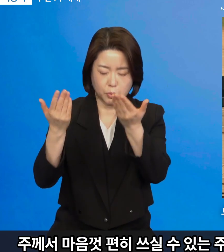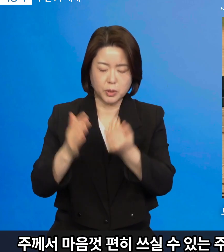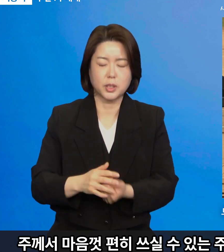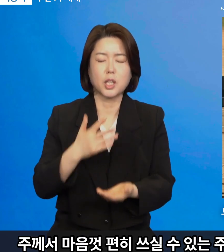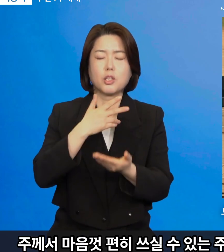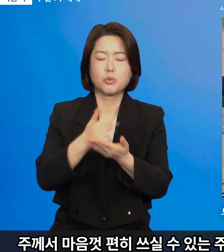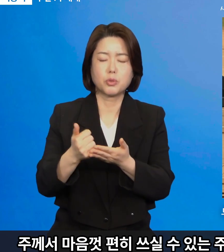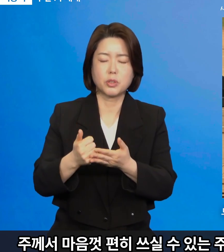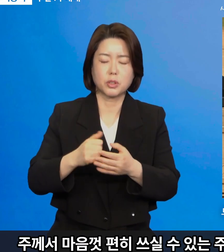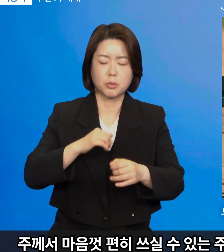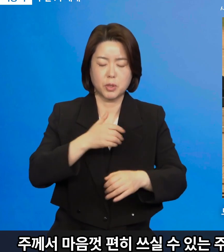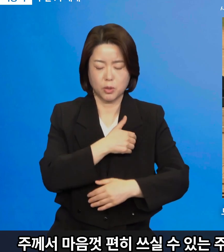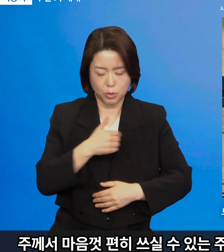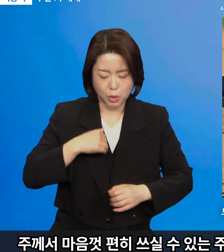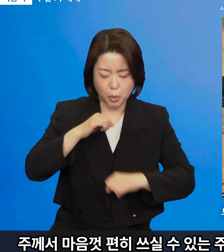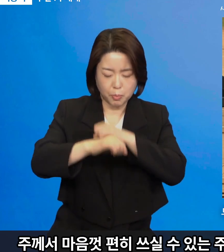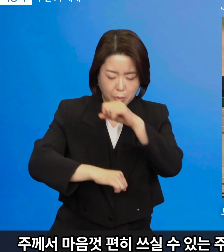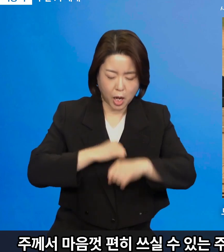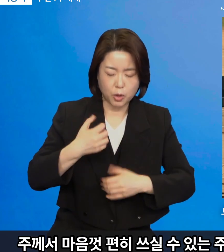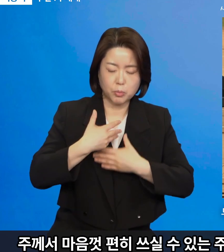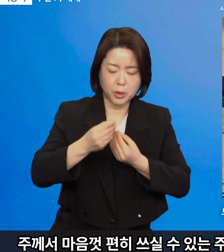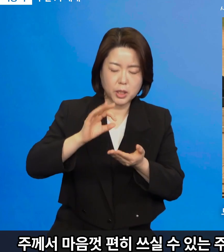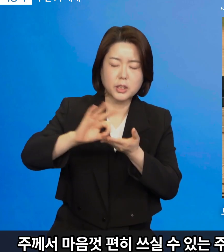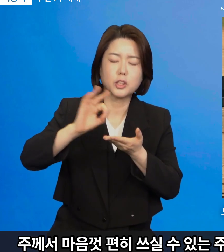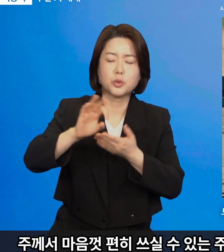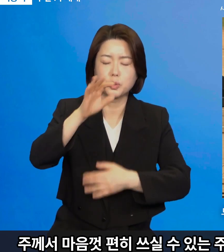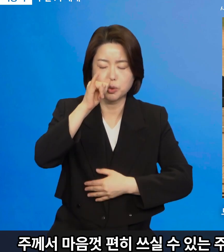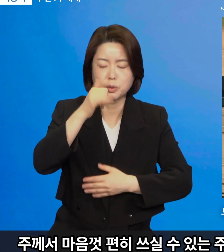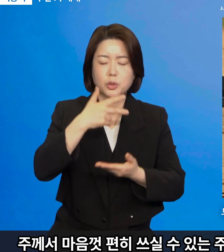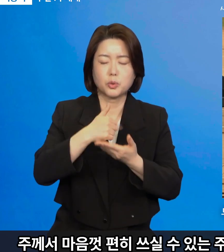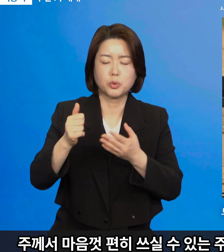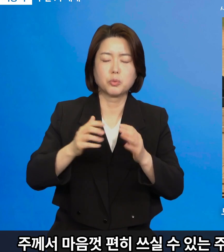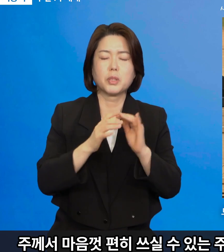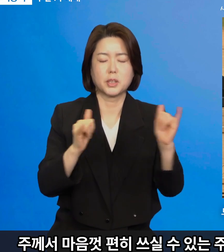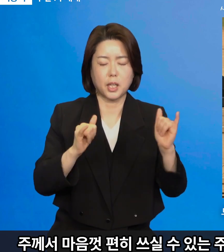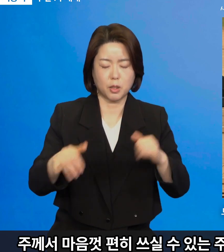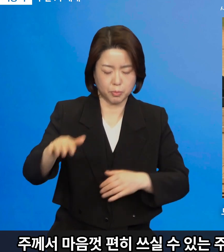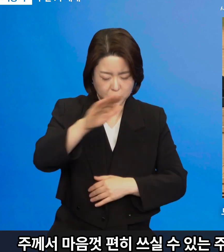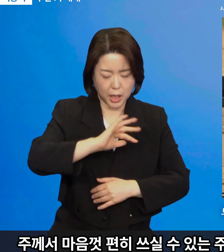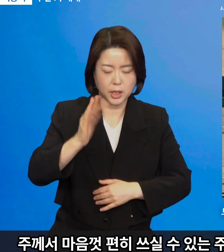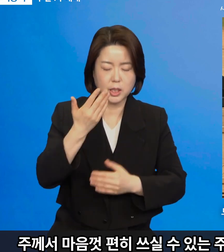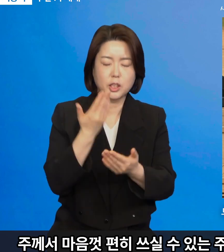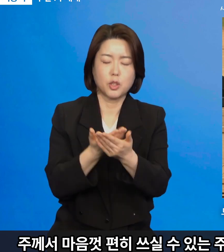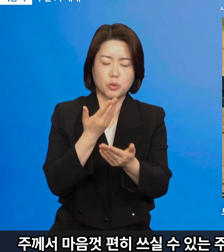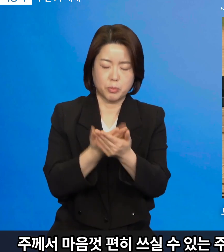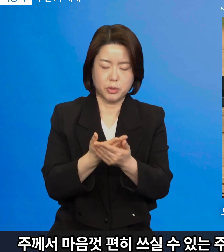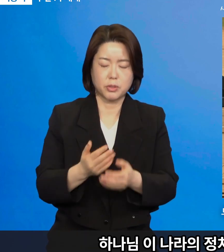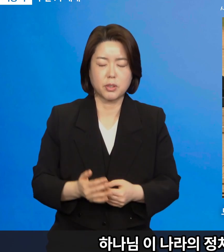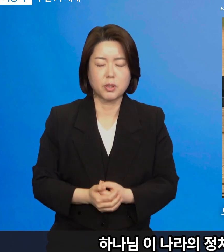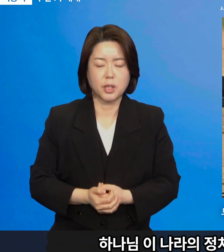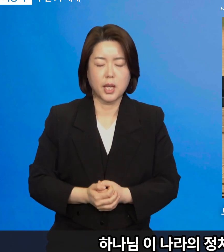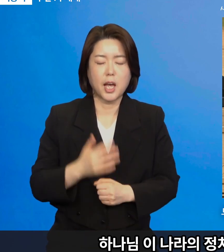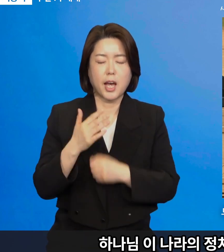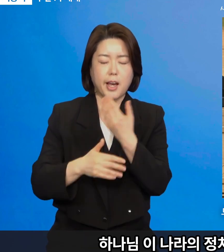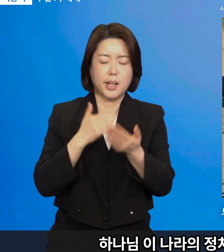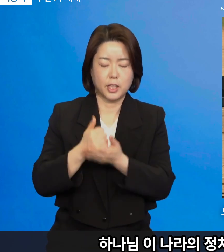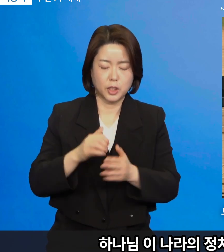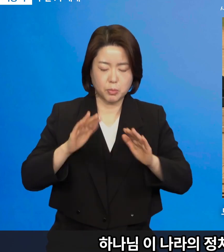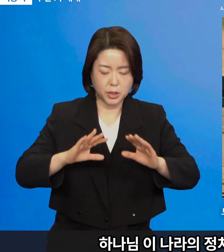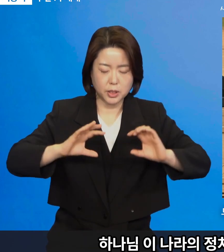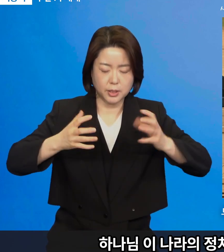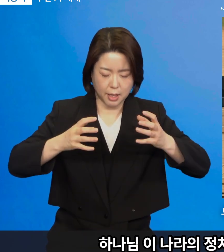주께서 마음껏 편히 쓰실 수 있는 주의 사람들 다 되게 하여 주시옵소서. 하나님, 이